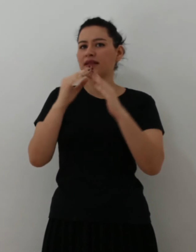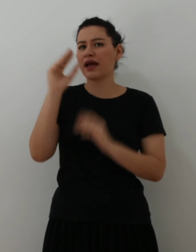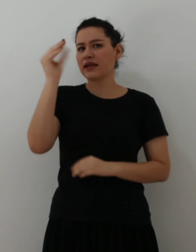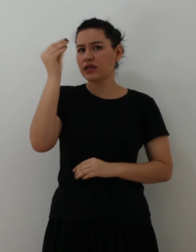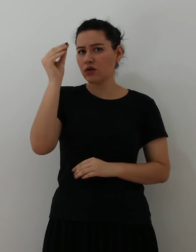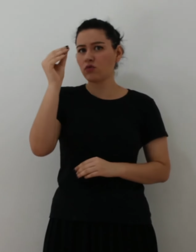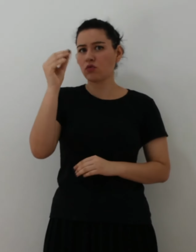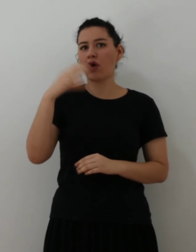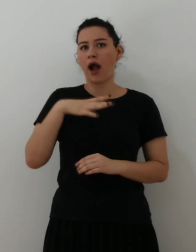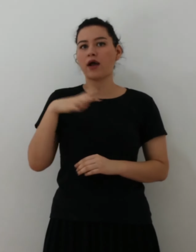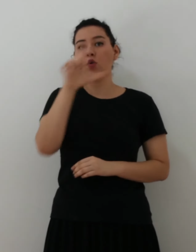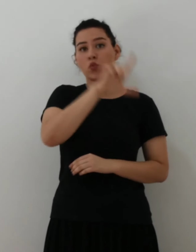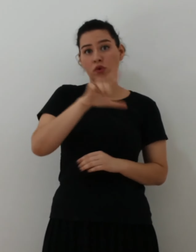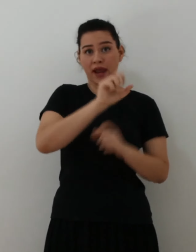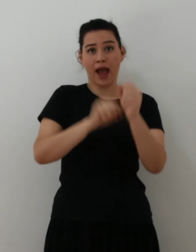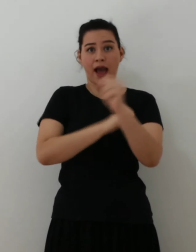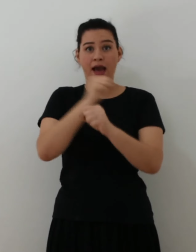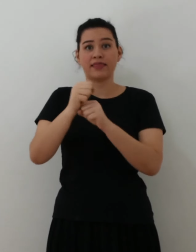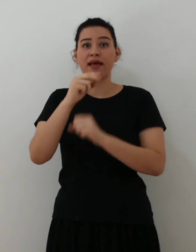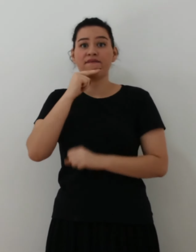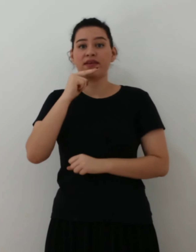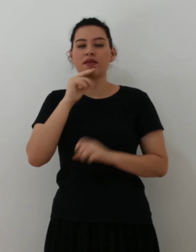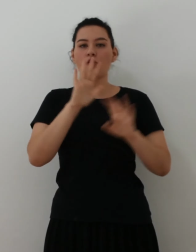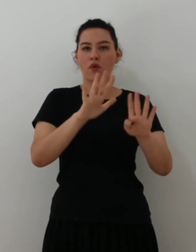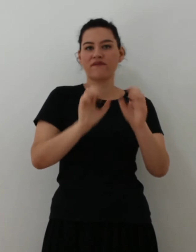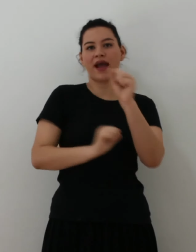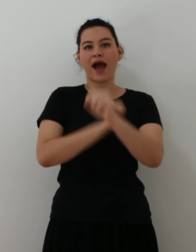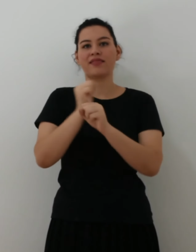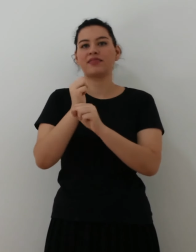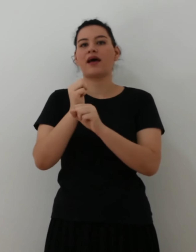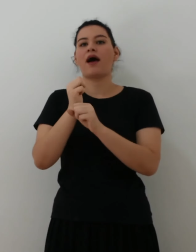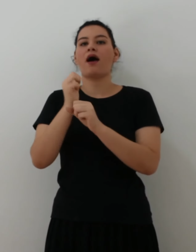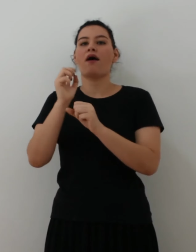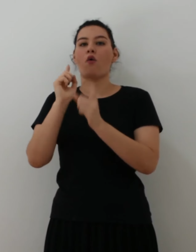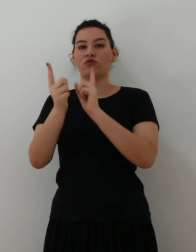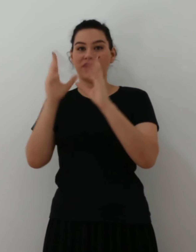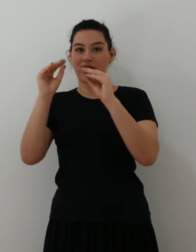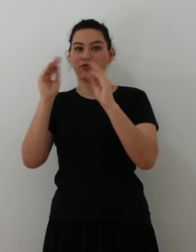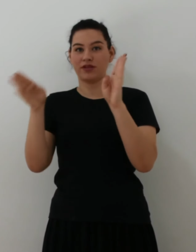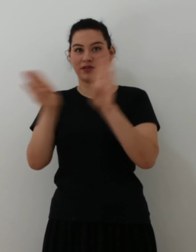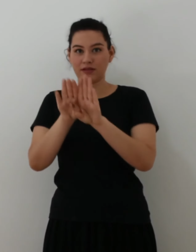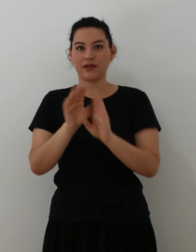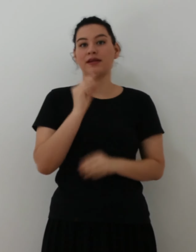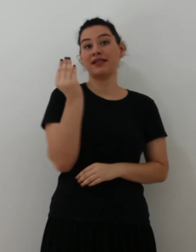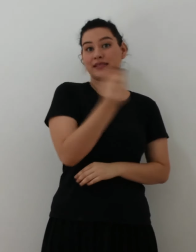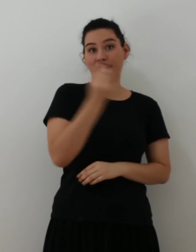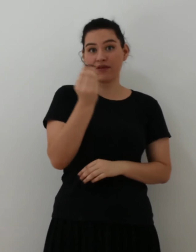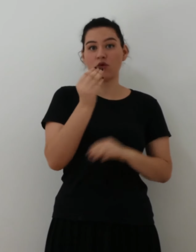disponible de lunes a viernes de 9 a 22 horas y los sábados de 9 a 14 horas.